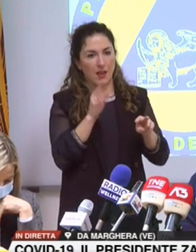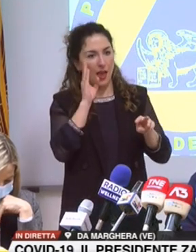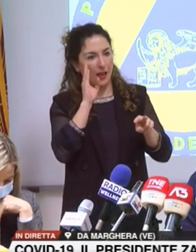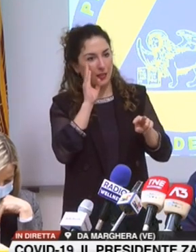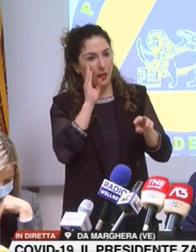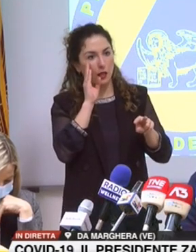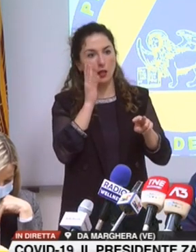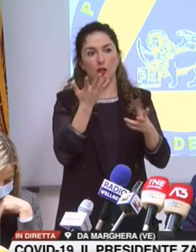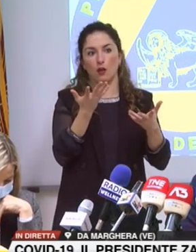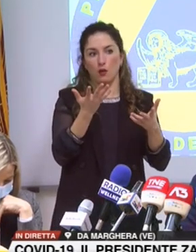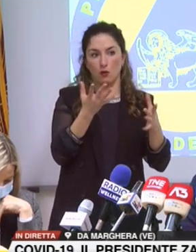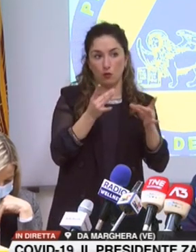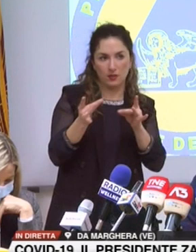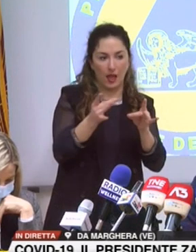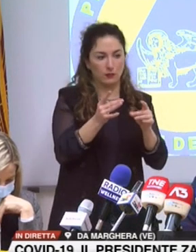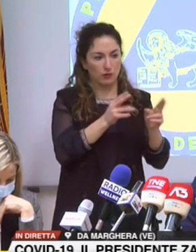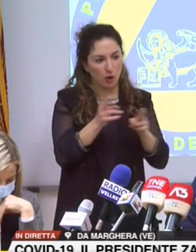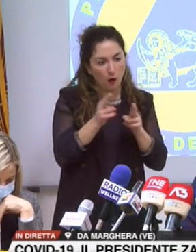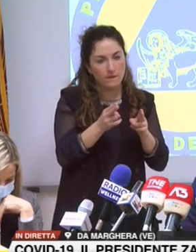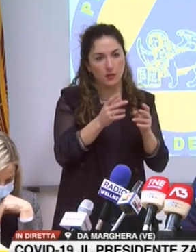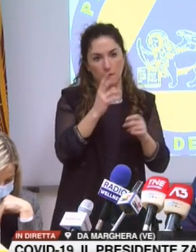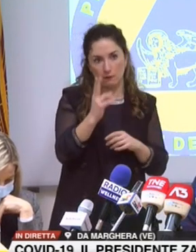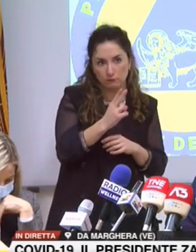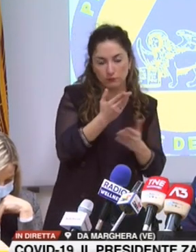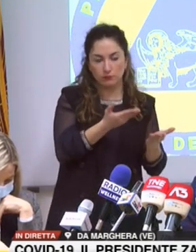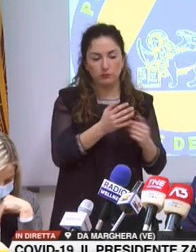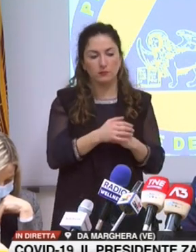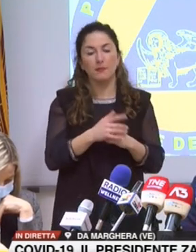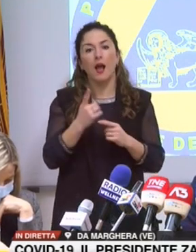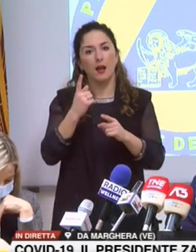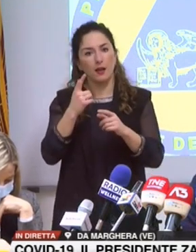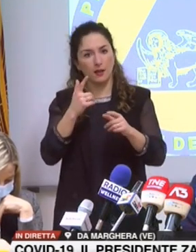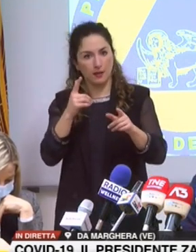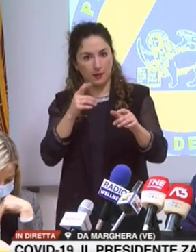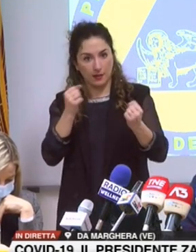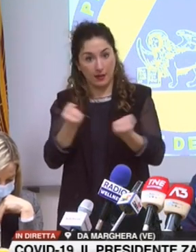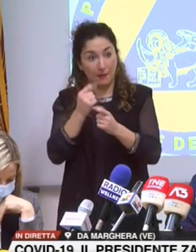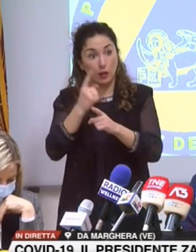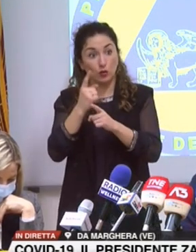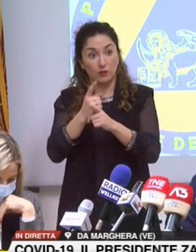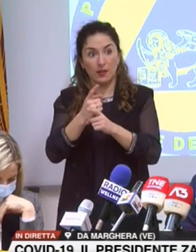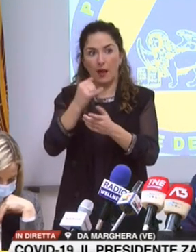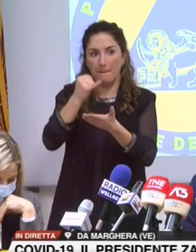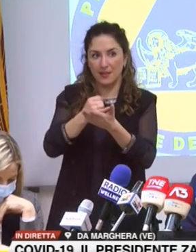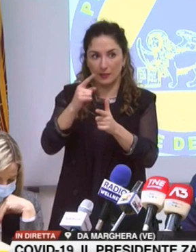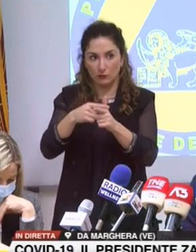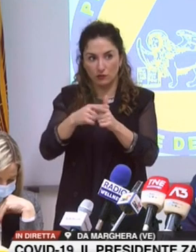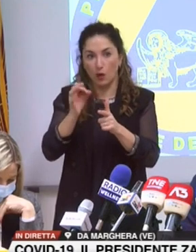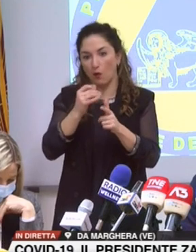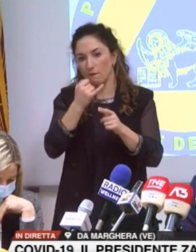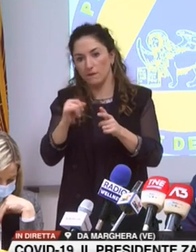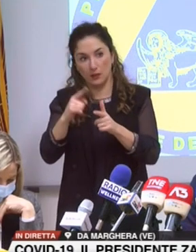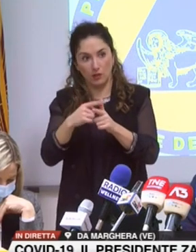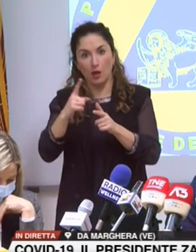decessi, ma tutto il sistema si stava attrezzando per una campagna che doveva partire a metà gennaio o a fine gennaio. Poi tutto